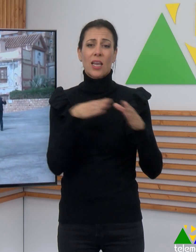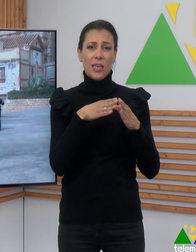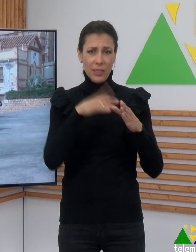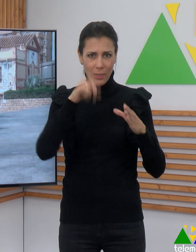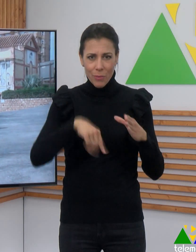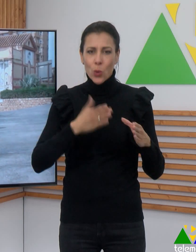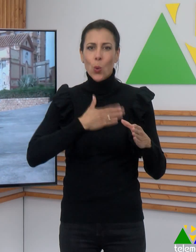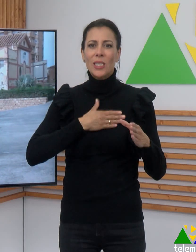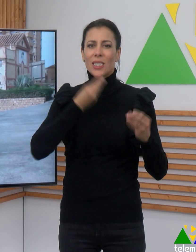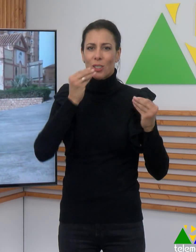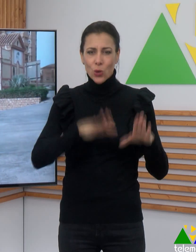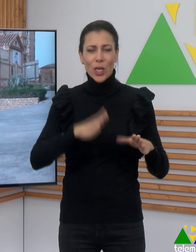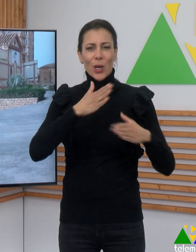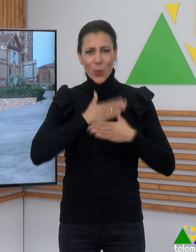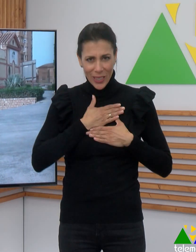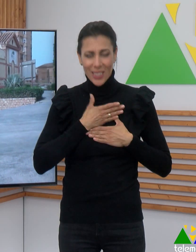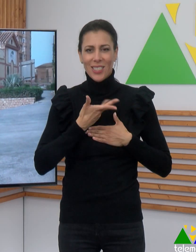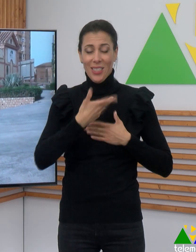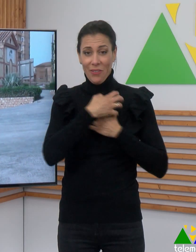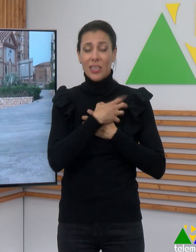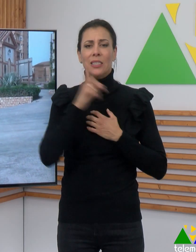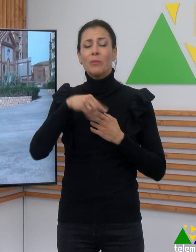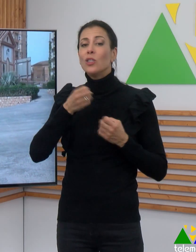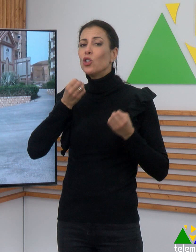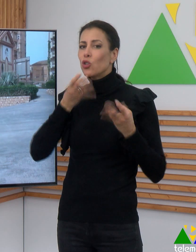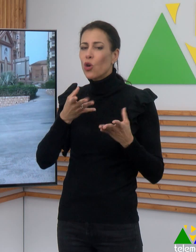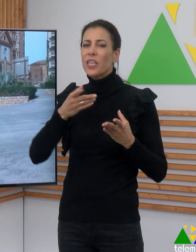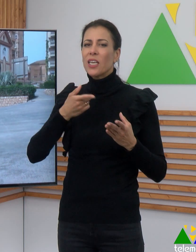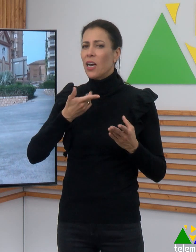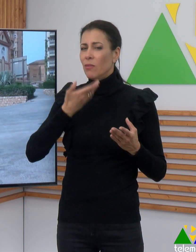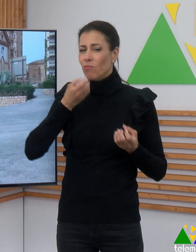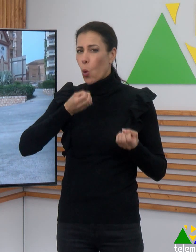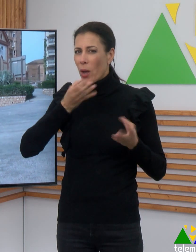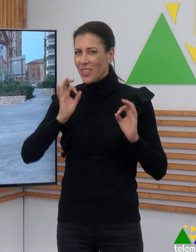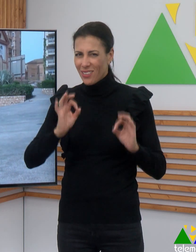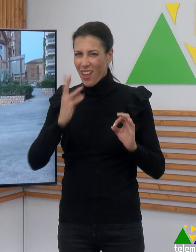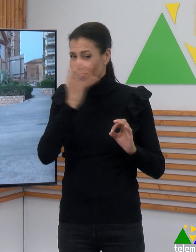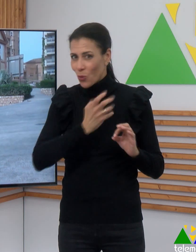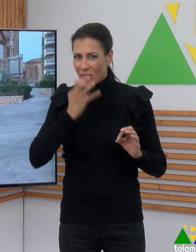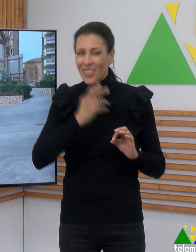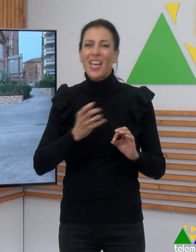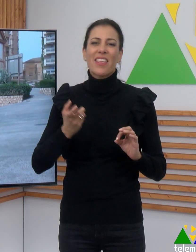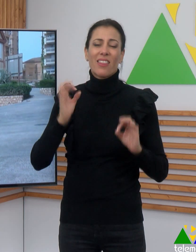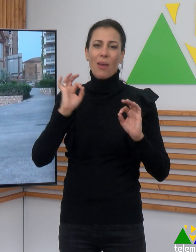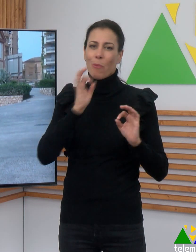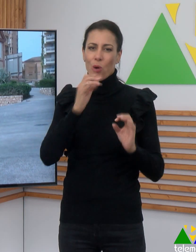nuestra patrona, la Virgen de la Cabeza, historias y leyendas de tesoros que también,